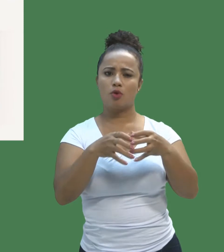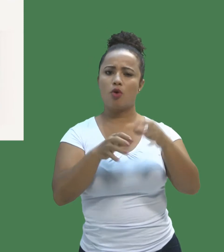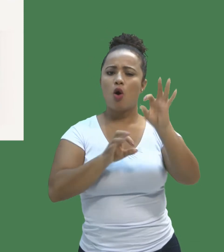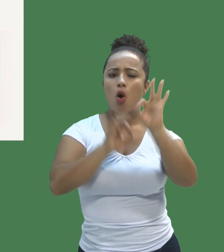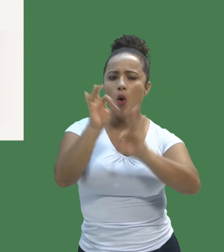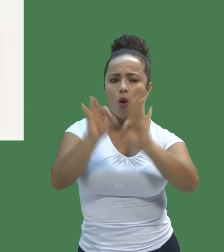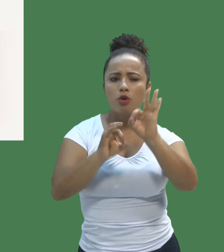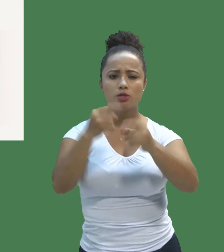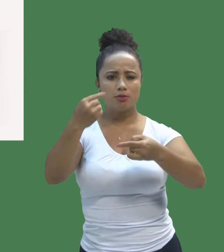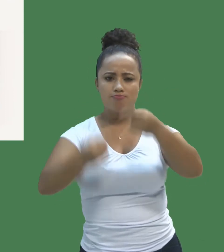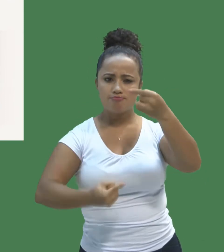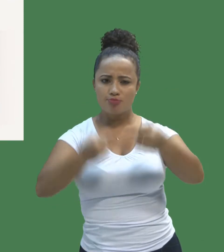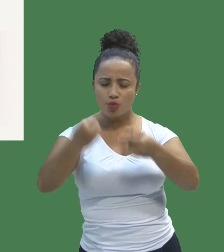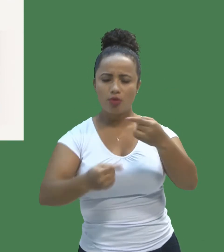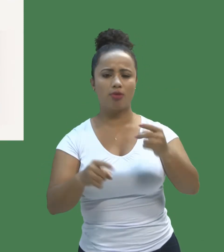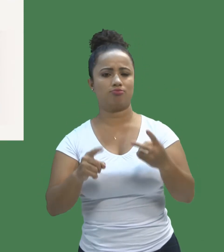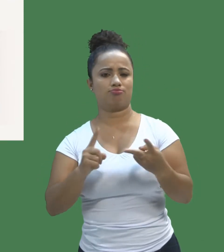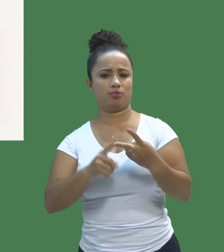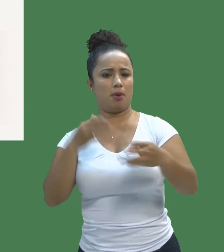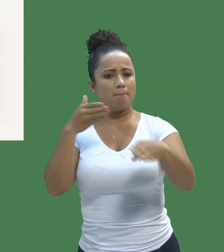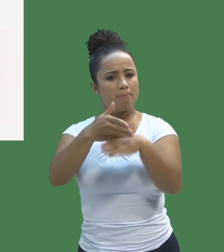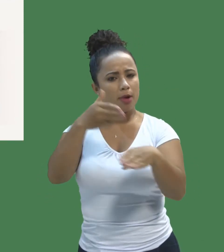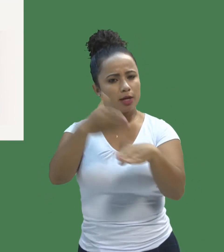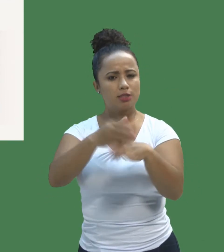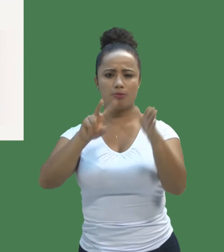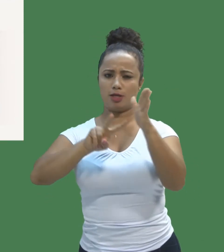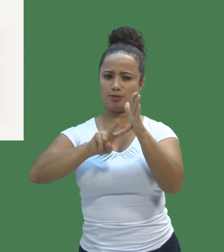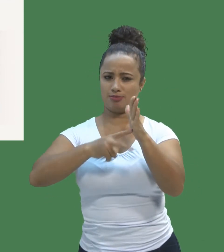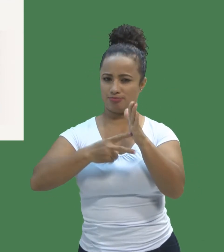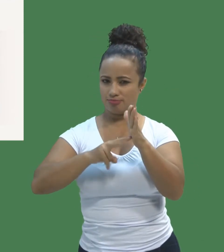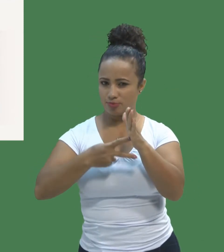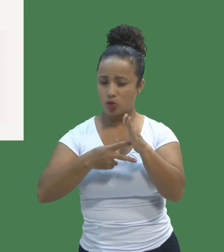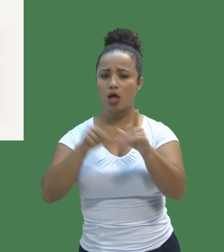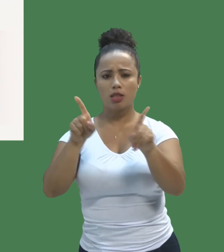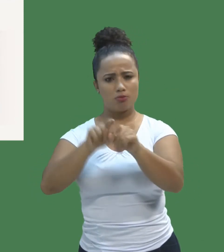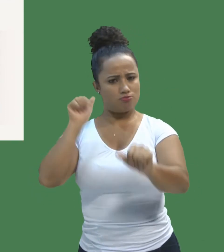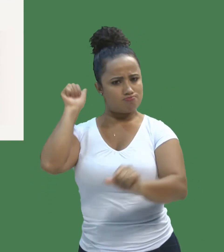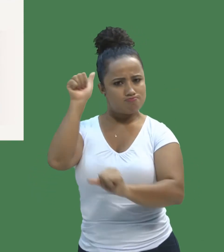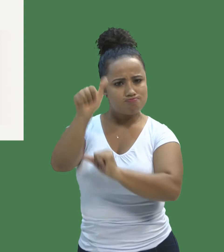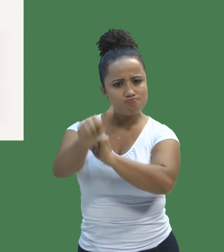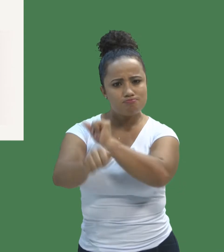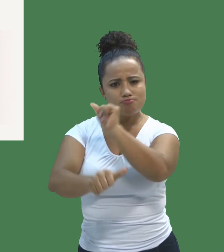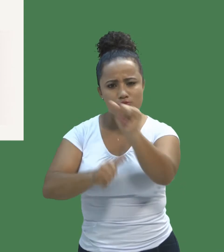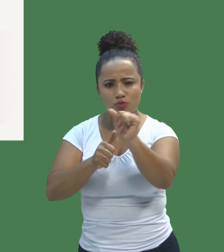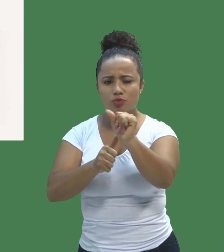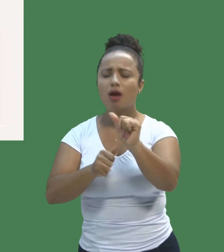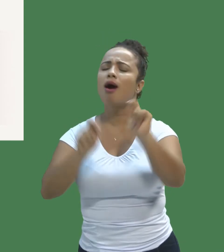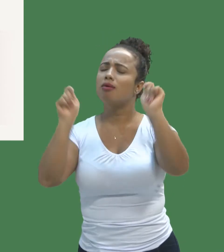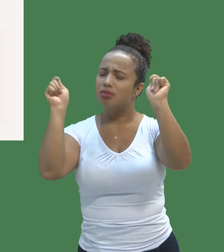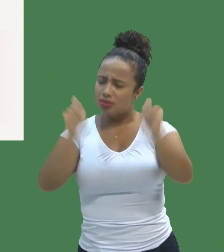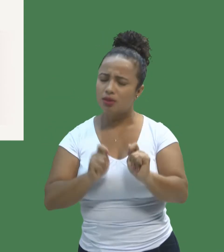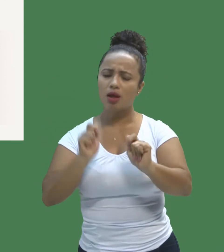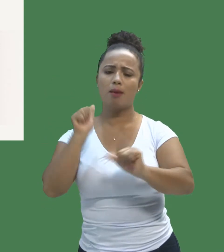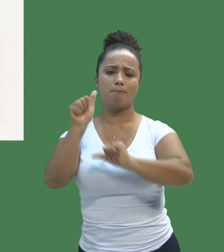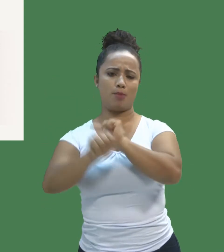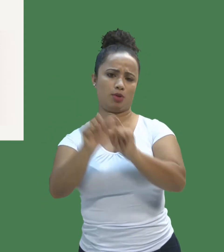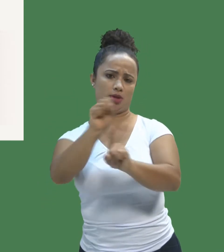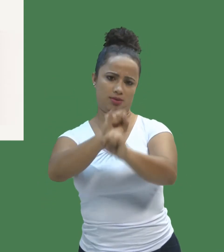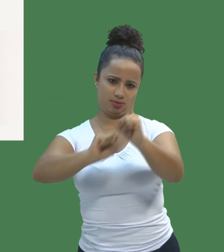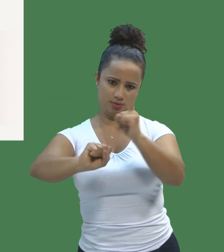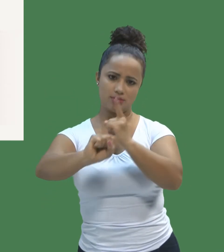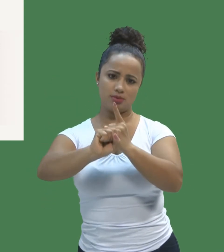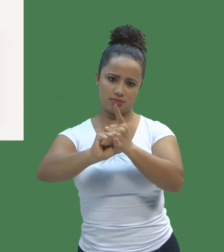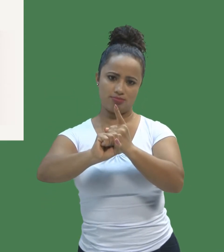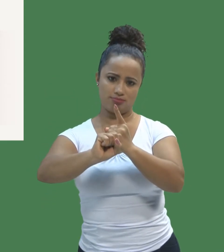únicas formas para a transformação social. Estamos encerrando esta aula, meus caros alunos,